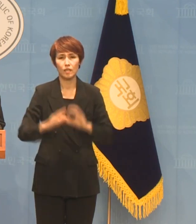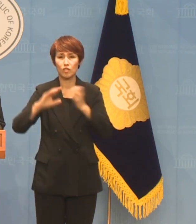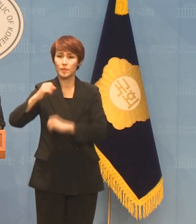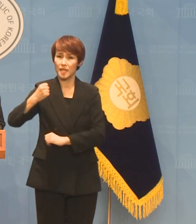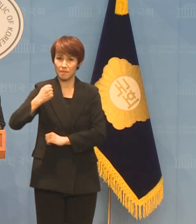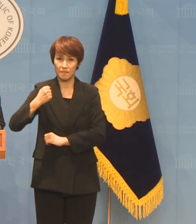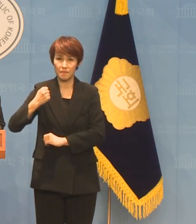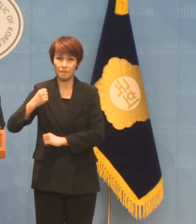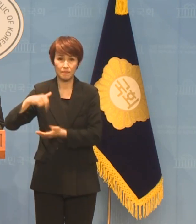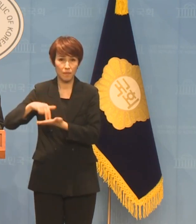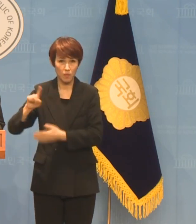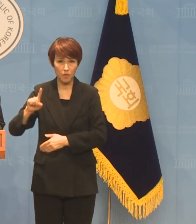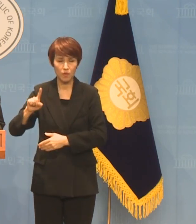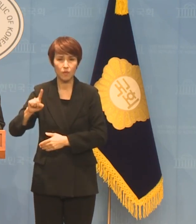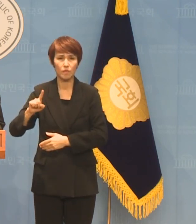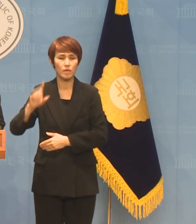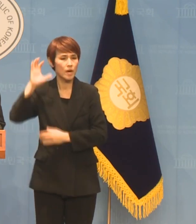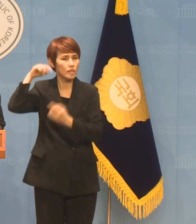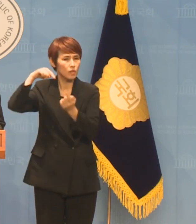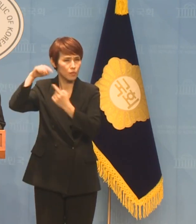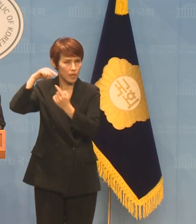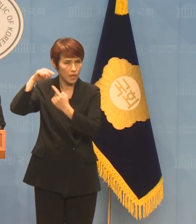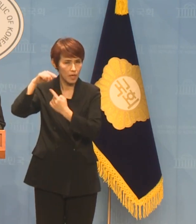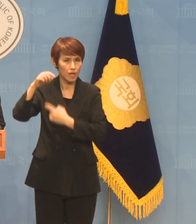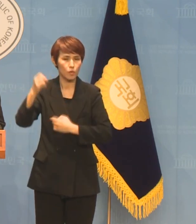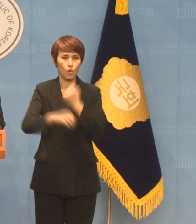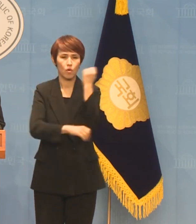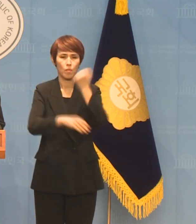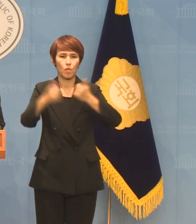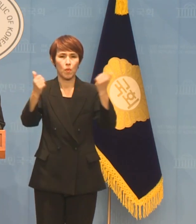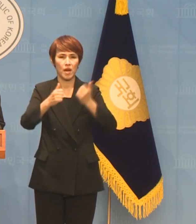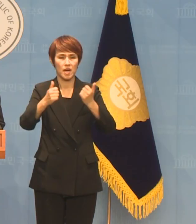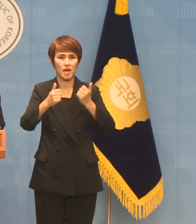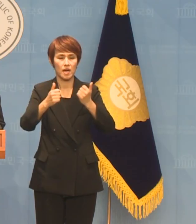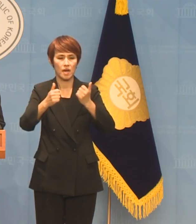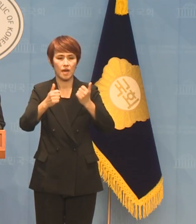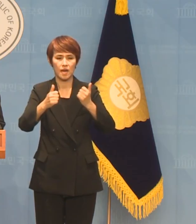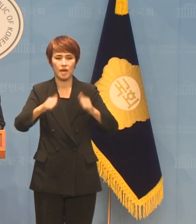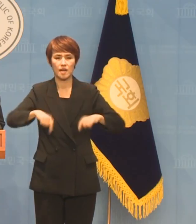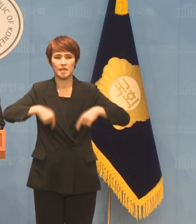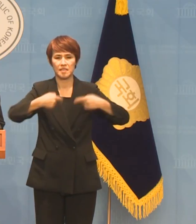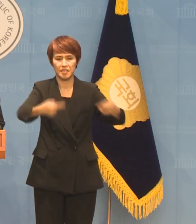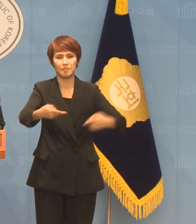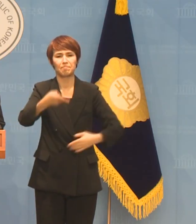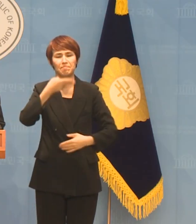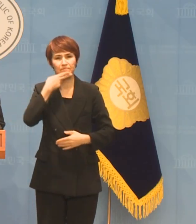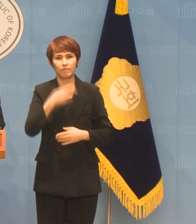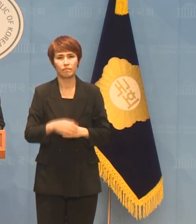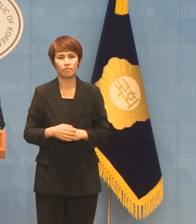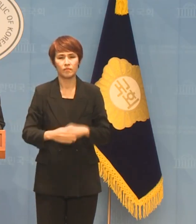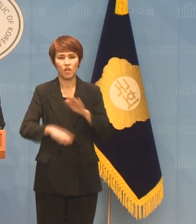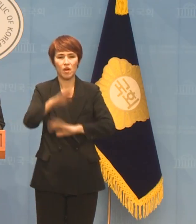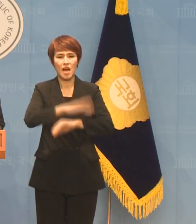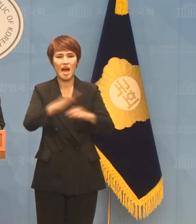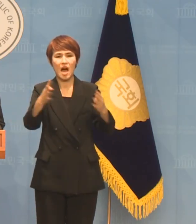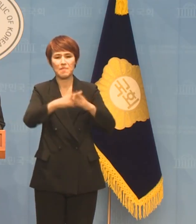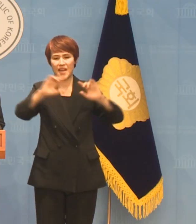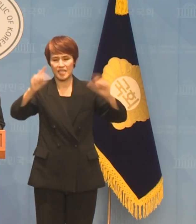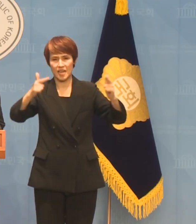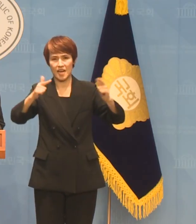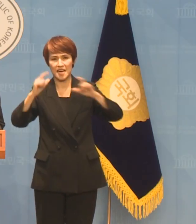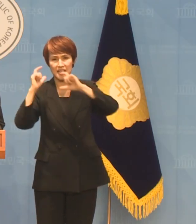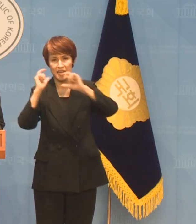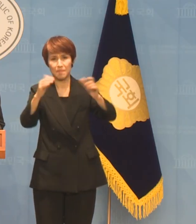국민의힘은 인사청문회에 이어 본회의 의결 불참 등으로 여야 합의 후보가 아니라는 점을